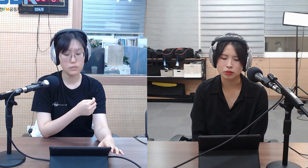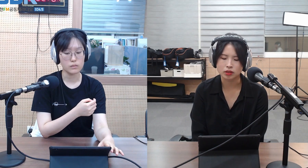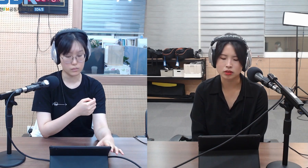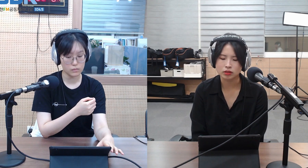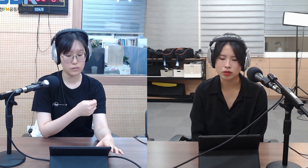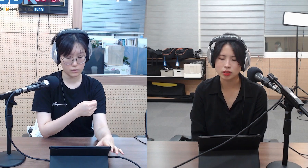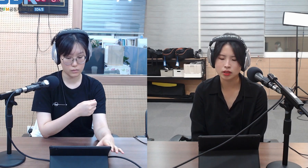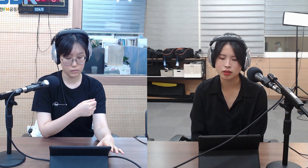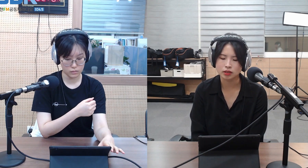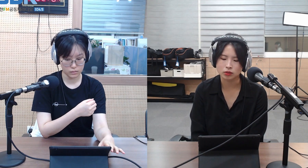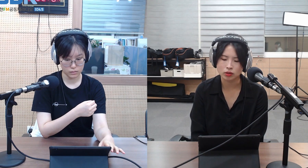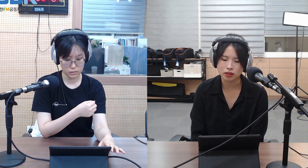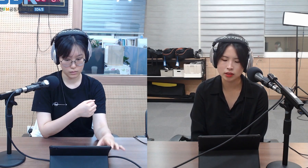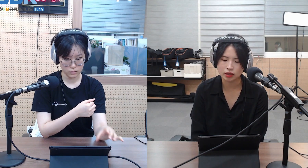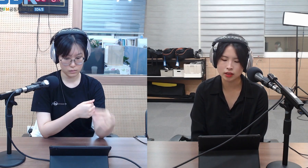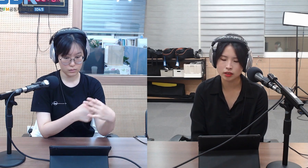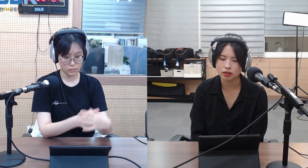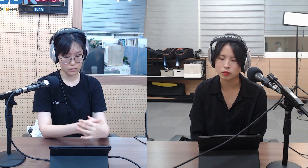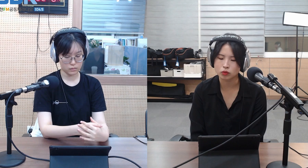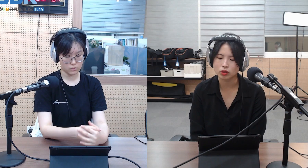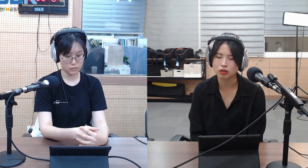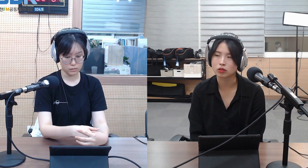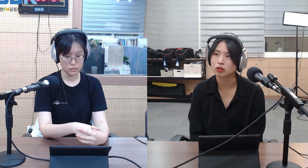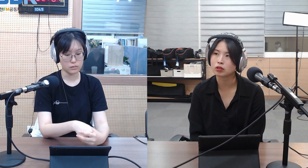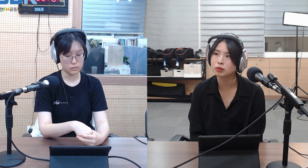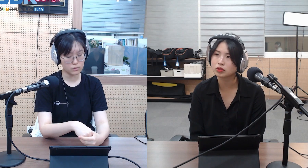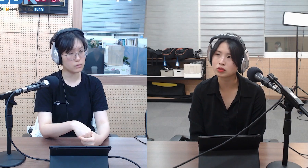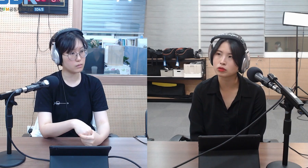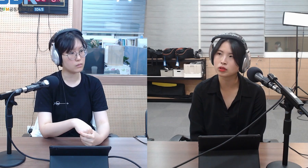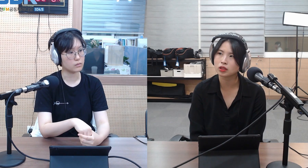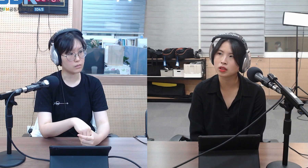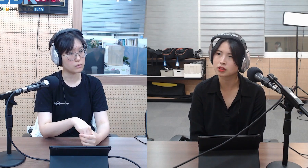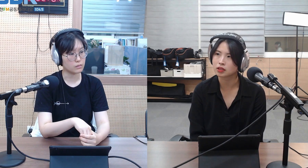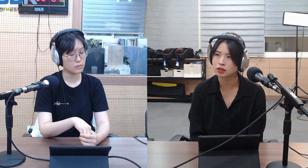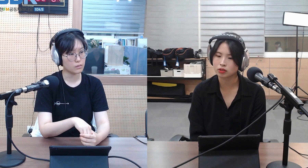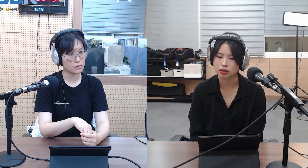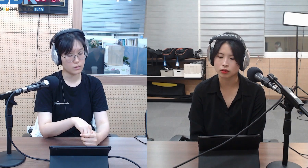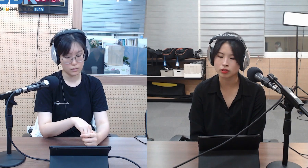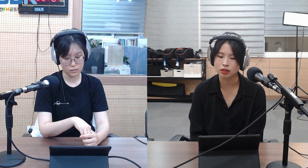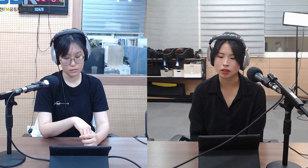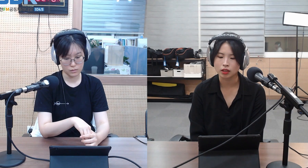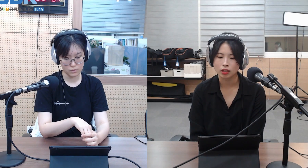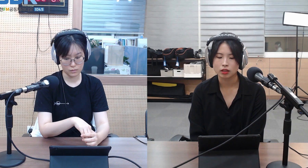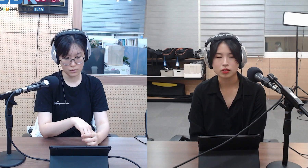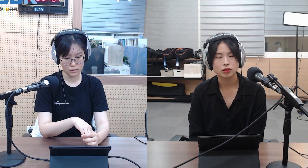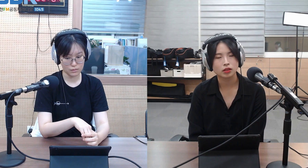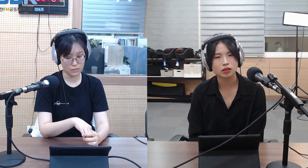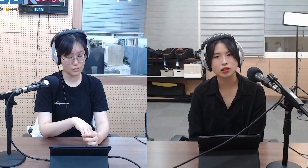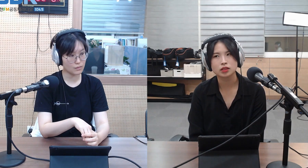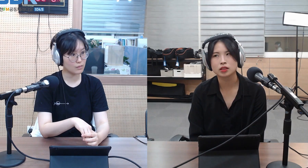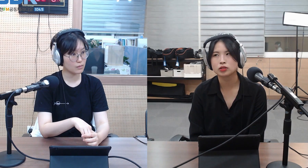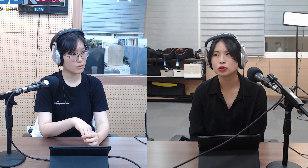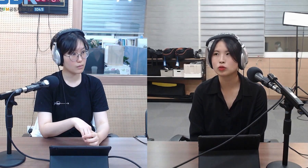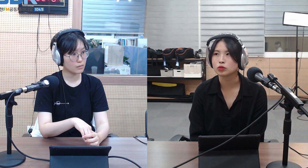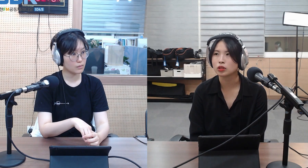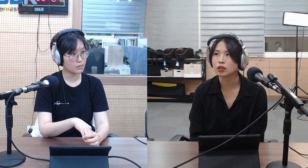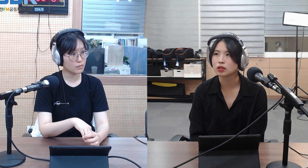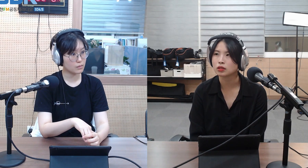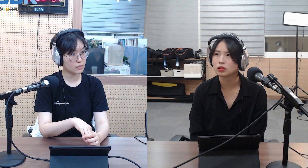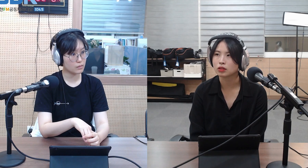위해서 쇠사슬과 사다리를 목에 걸면서 투쟁까지 하셨다고. 근데 이게 기사에서도 되게